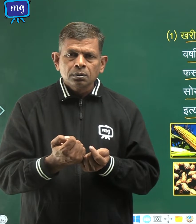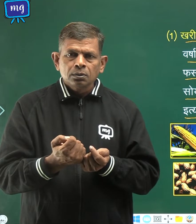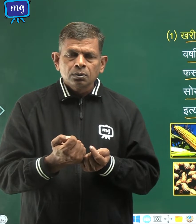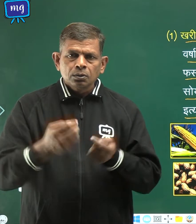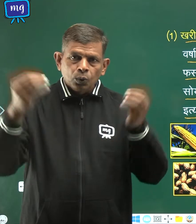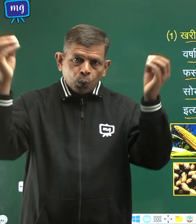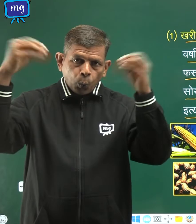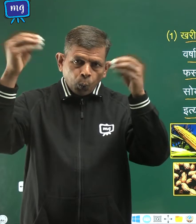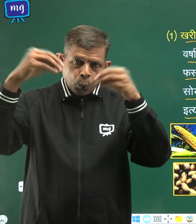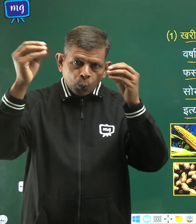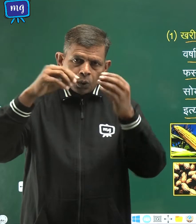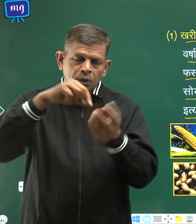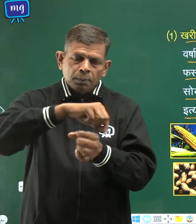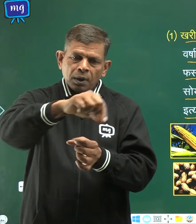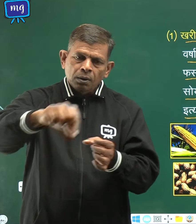वर्षा ऋतु में बोई जाती हैं।